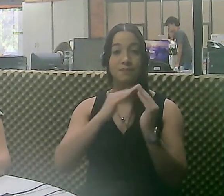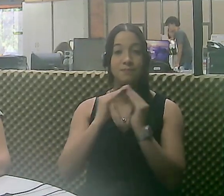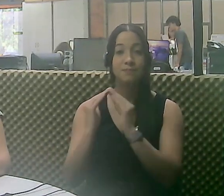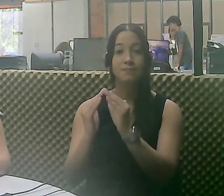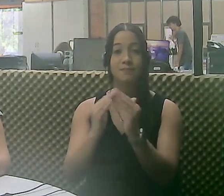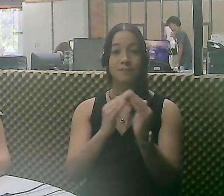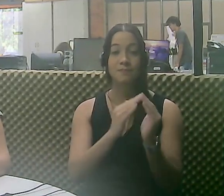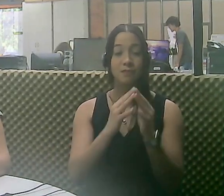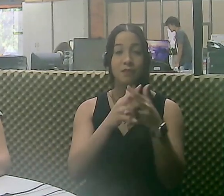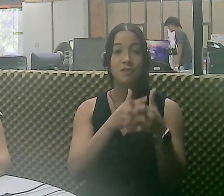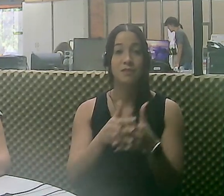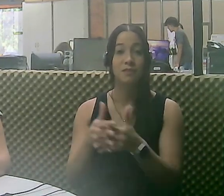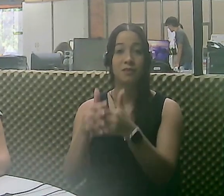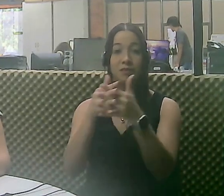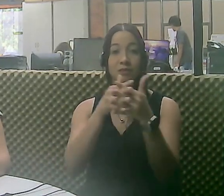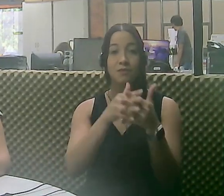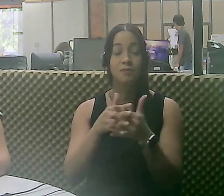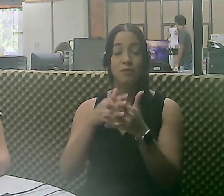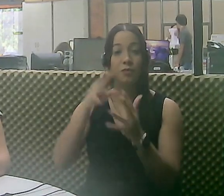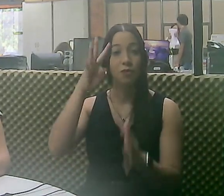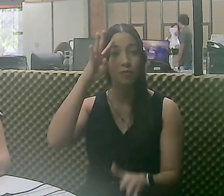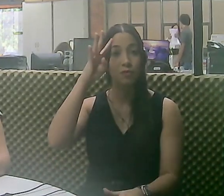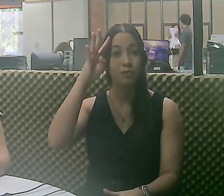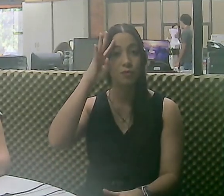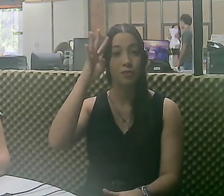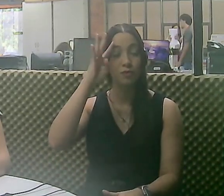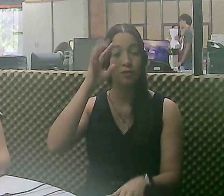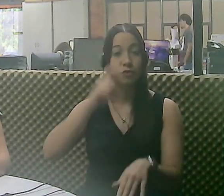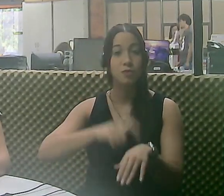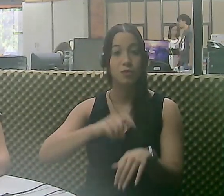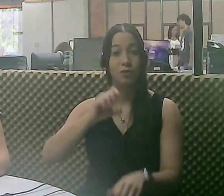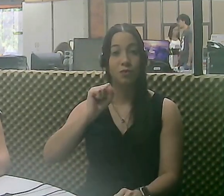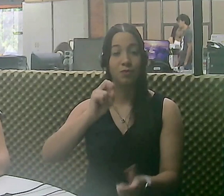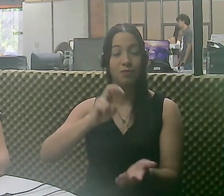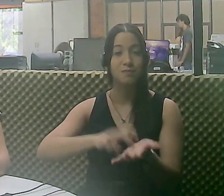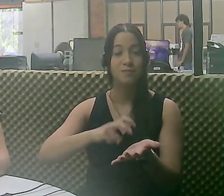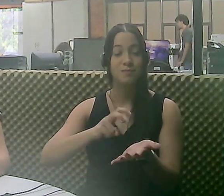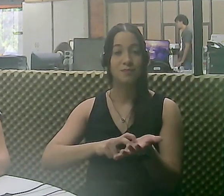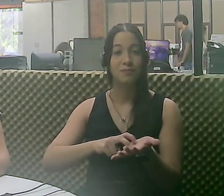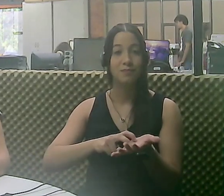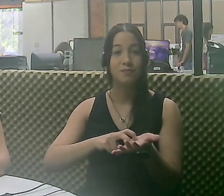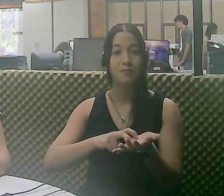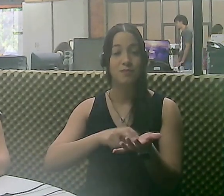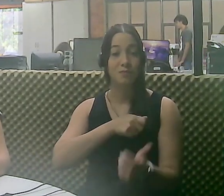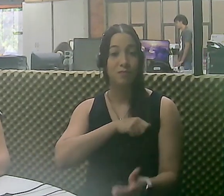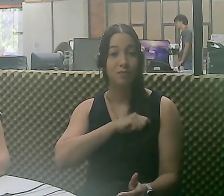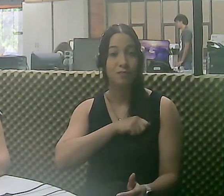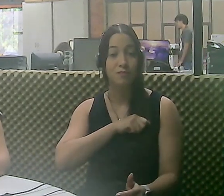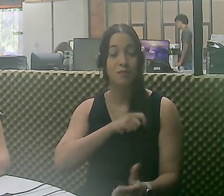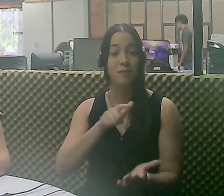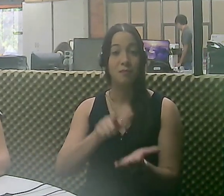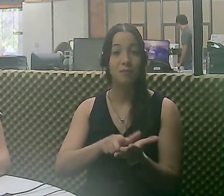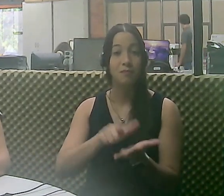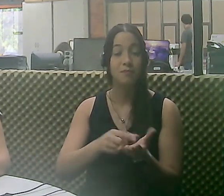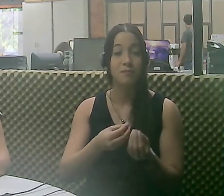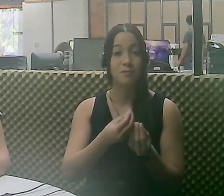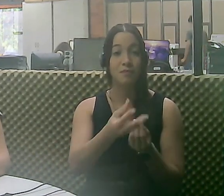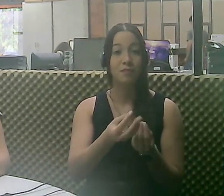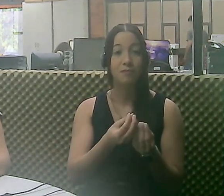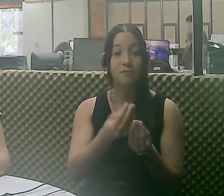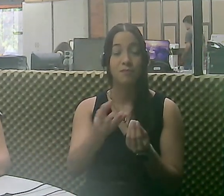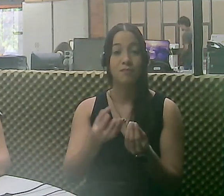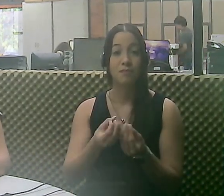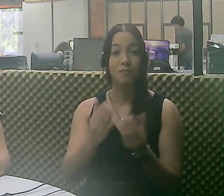o ecocaminhão passa às quartas-feiras a partir das 8 da manhã. Os monitores realizam a entrega de panfletos nas residências